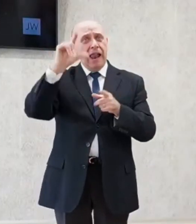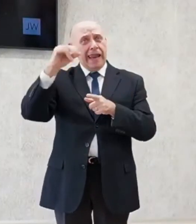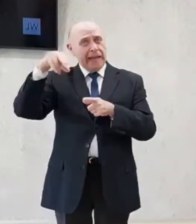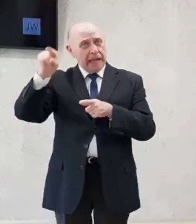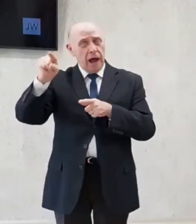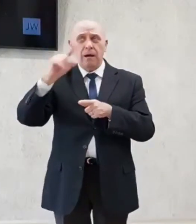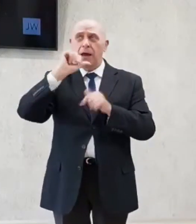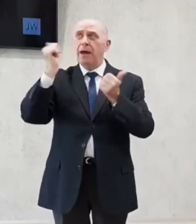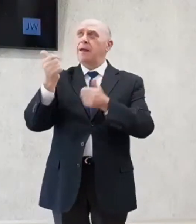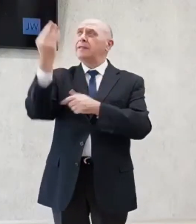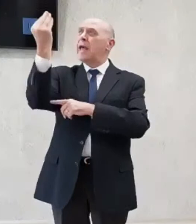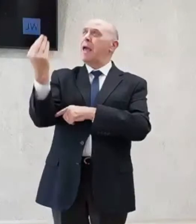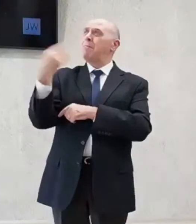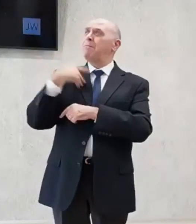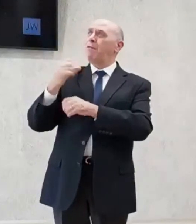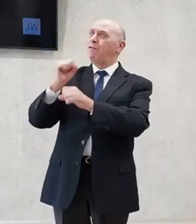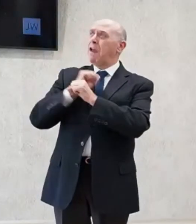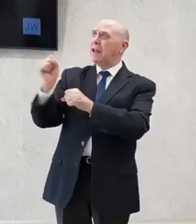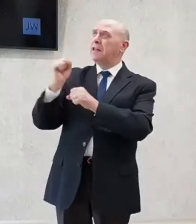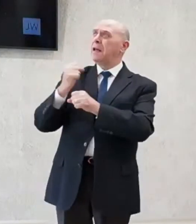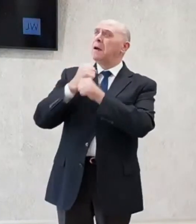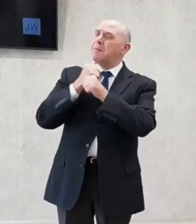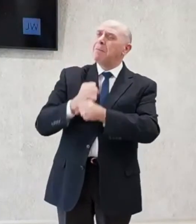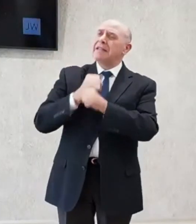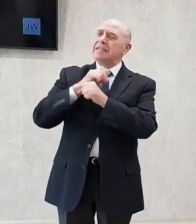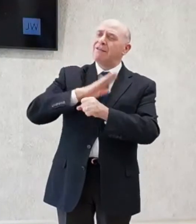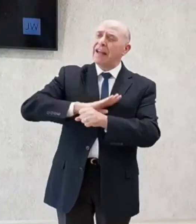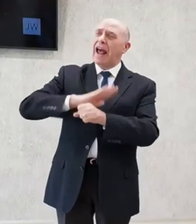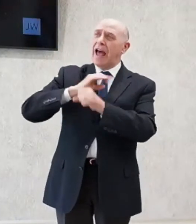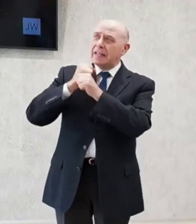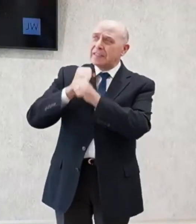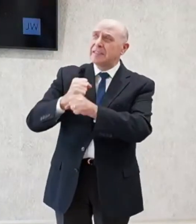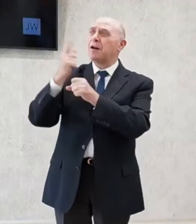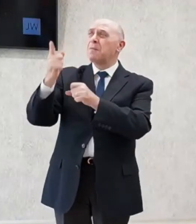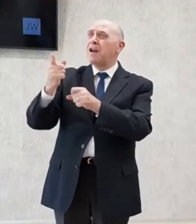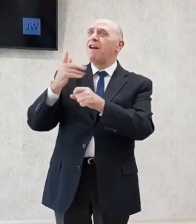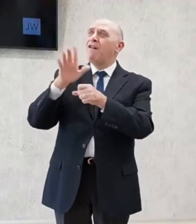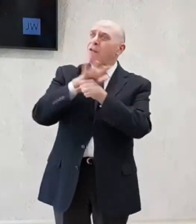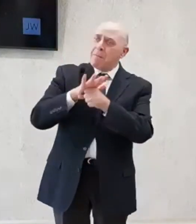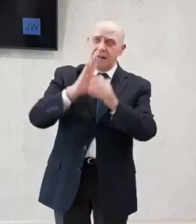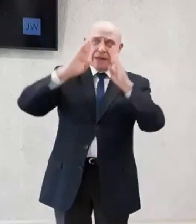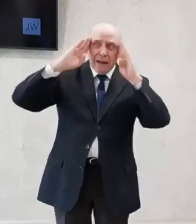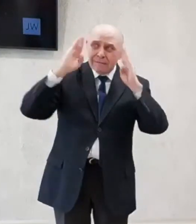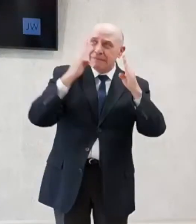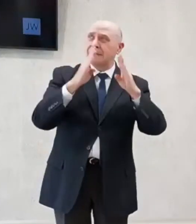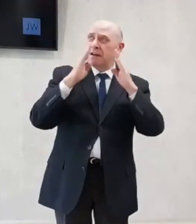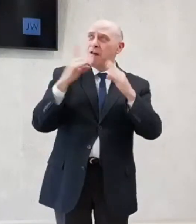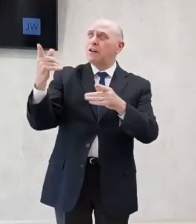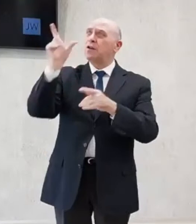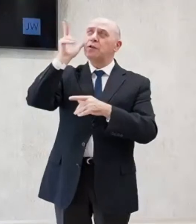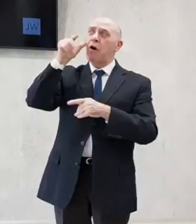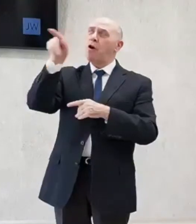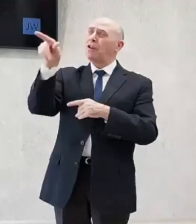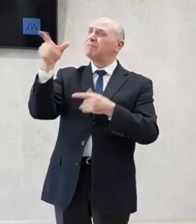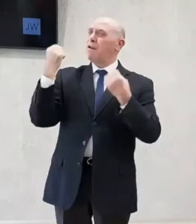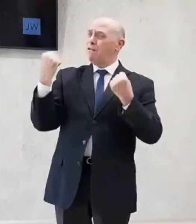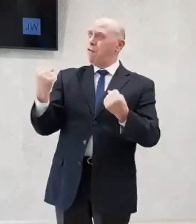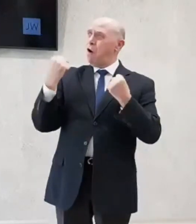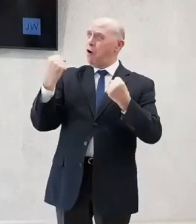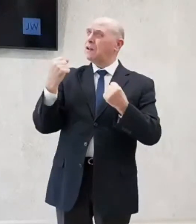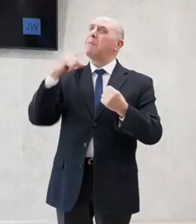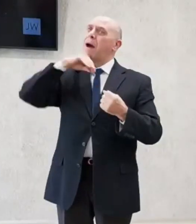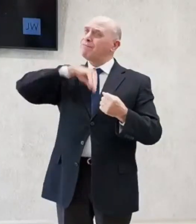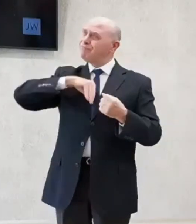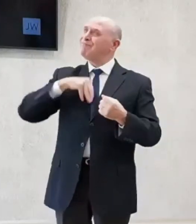un esempio di fede di perseveranza e dedizione alla famiglia una donna forte con il senso del gusto e della